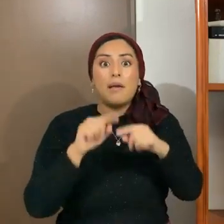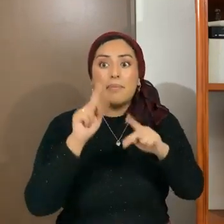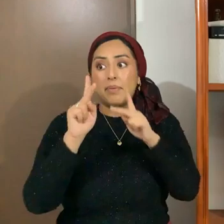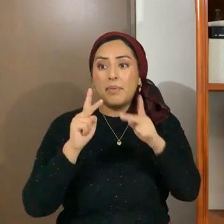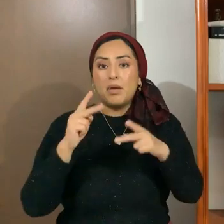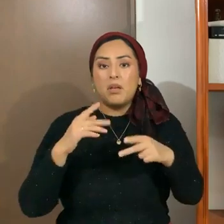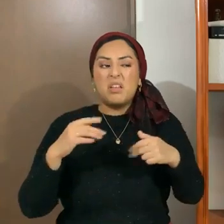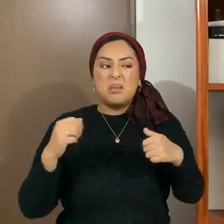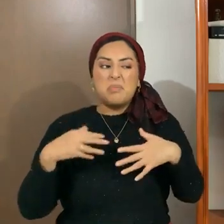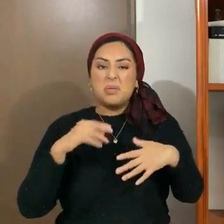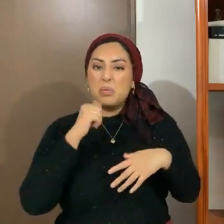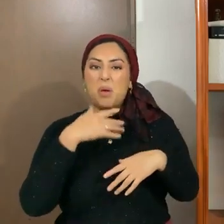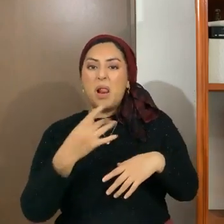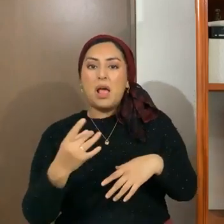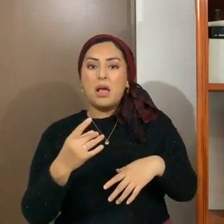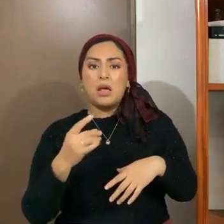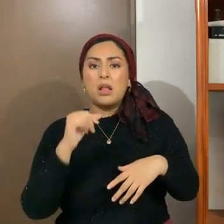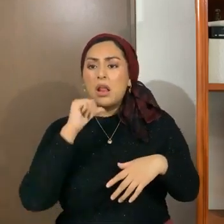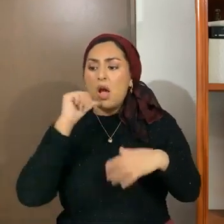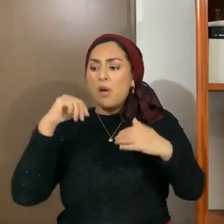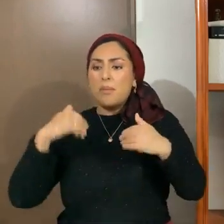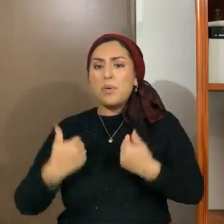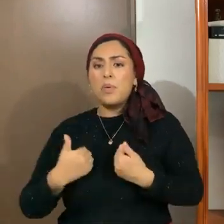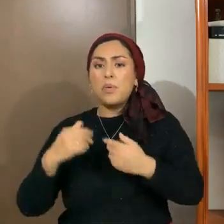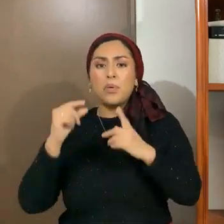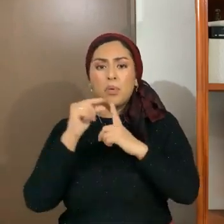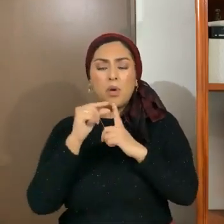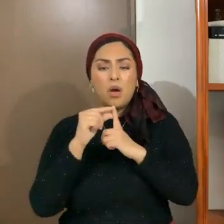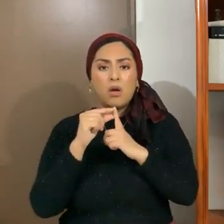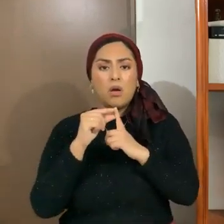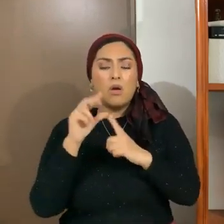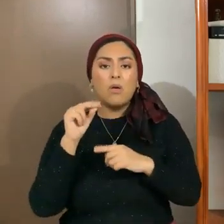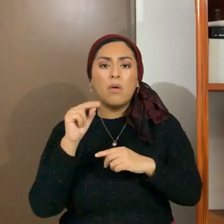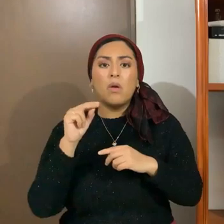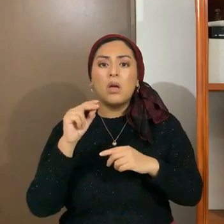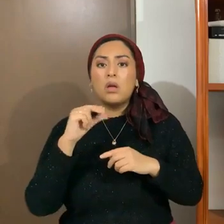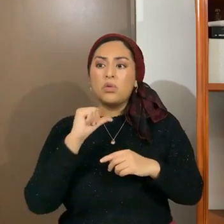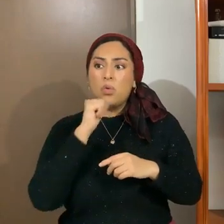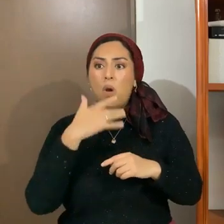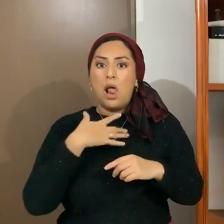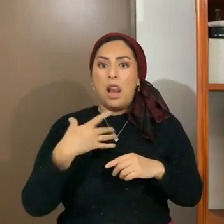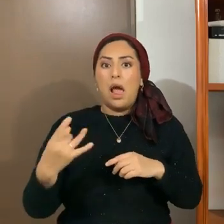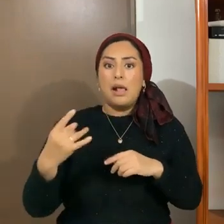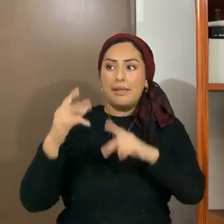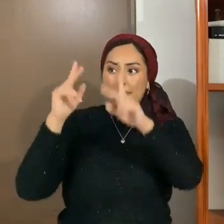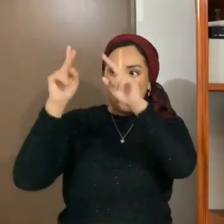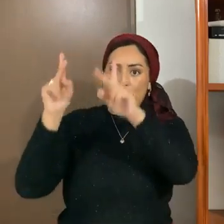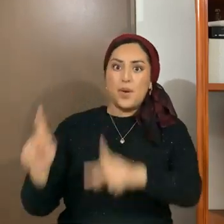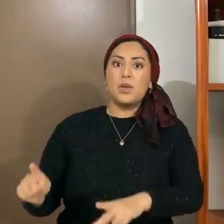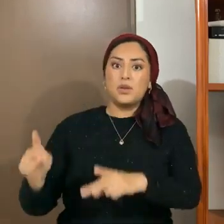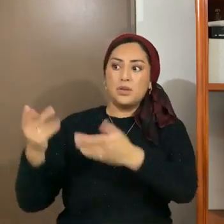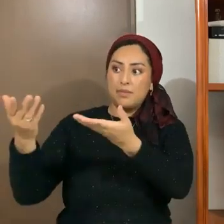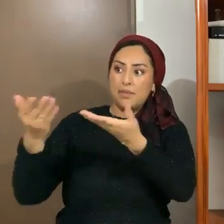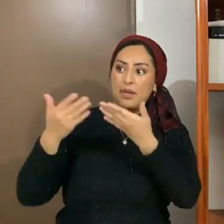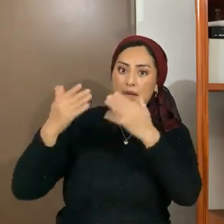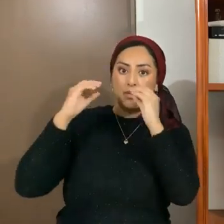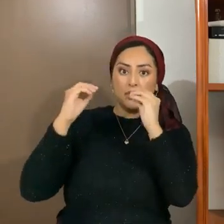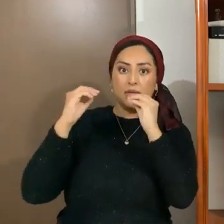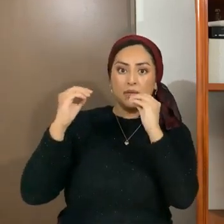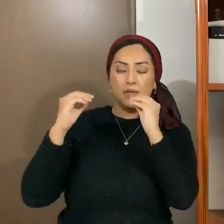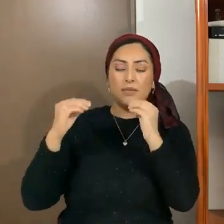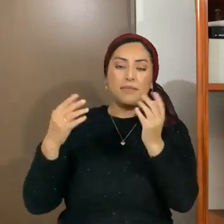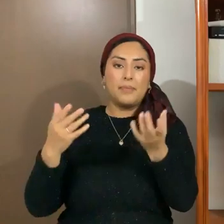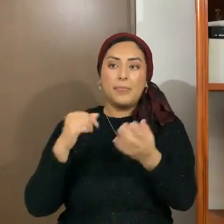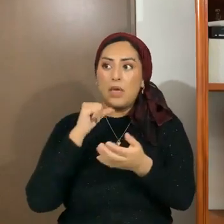almas se alejan. Y no es culpa de la palabra, no es que rechacen la palabra, es que rechazan la forma en la que se les está ministrando, porque no